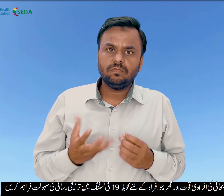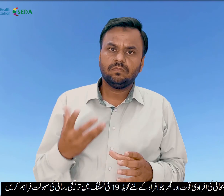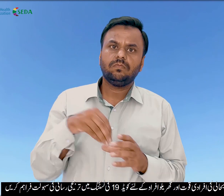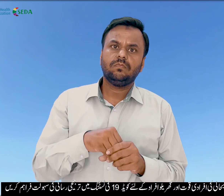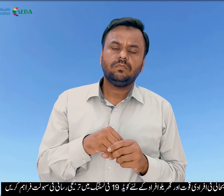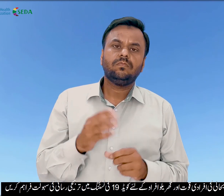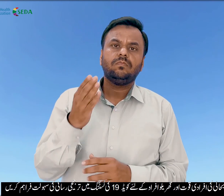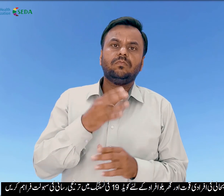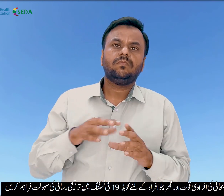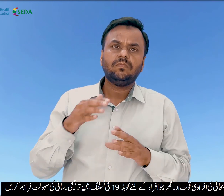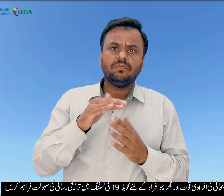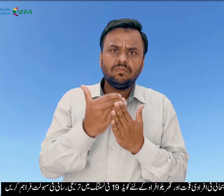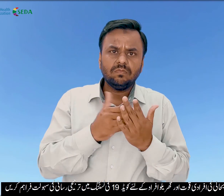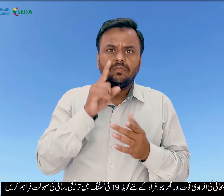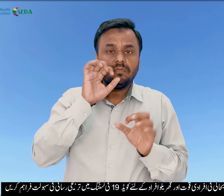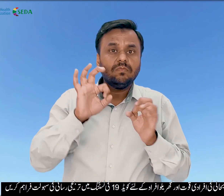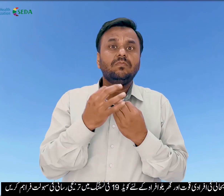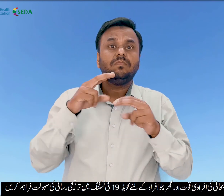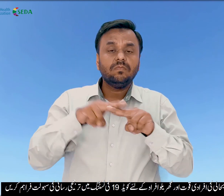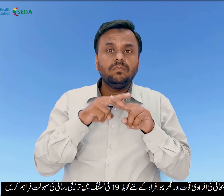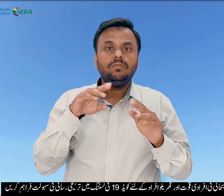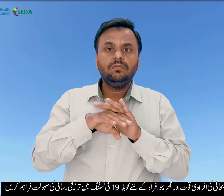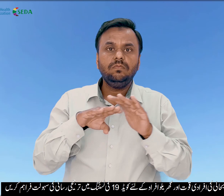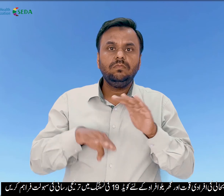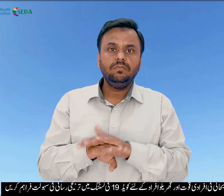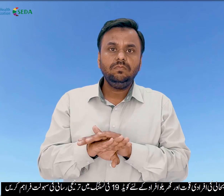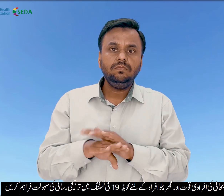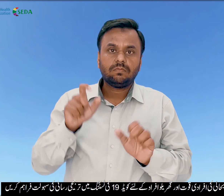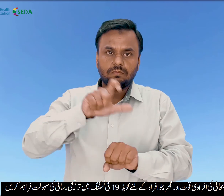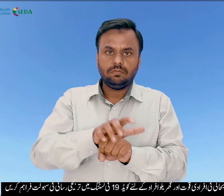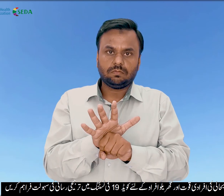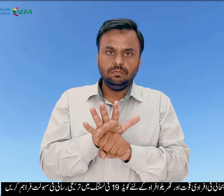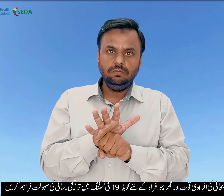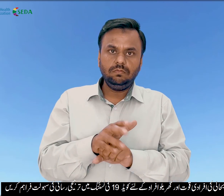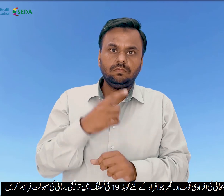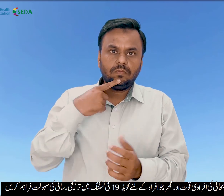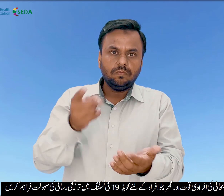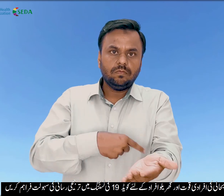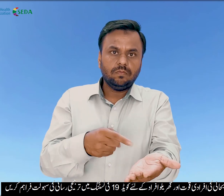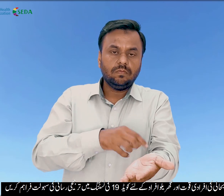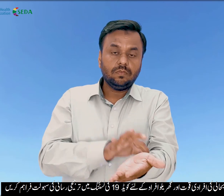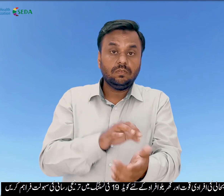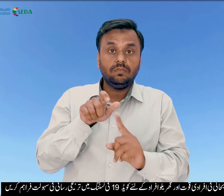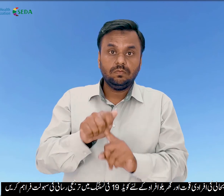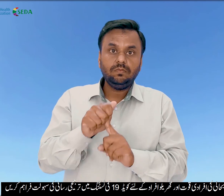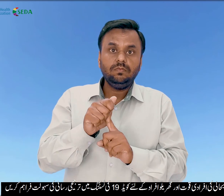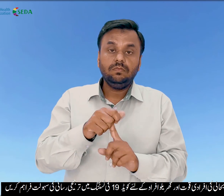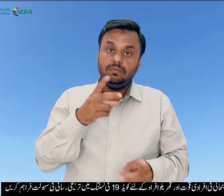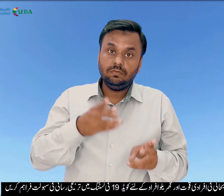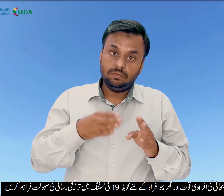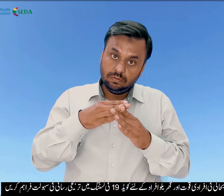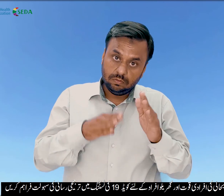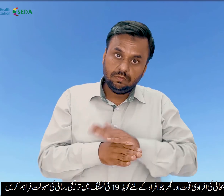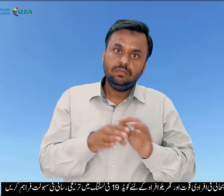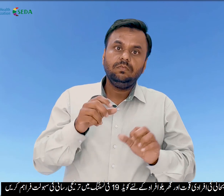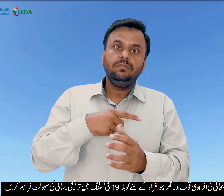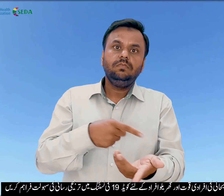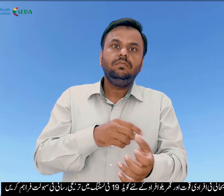بحالی کی افرادی قوت اور گھریلو افراد کے لیے کووڈ-19 کی ٹیسٹنگ میں ترجیحی رسائی کی سہولت فراہم